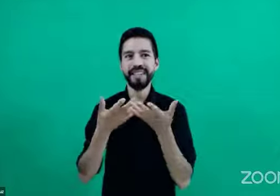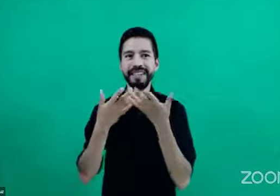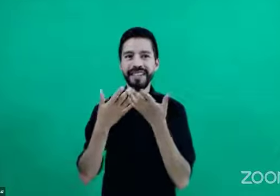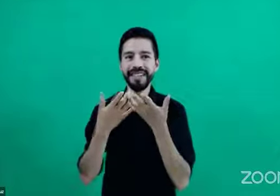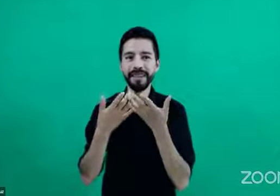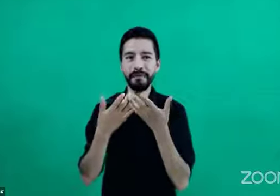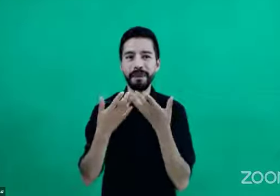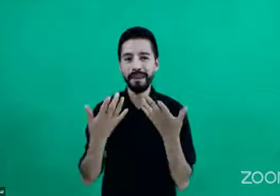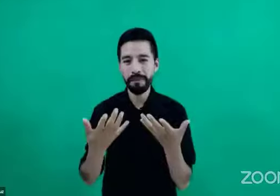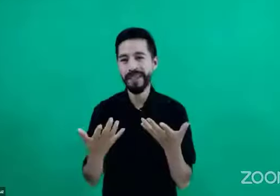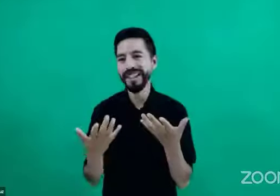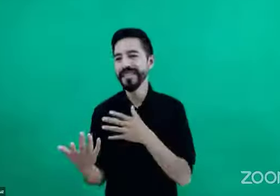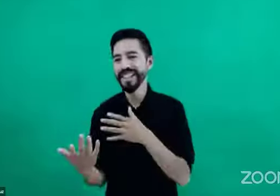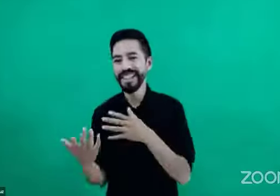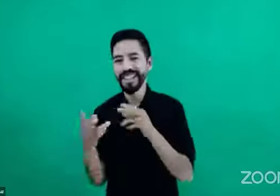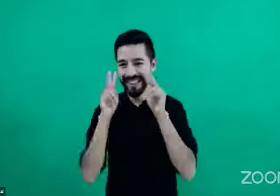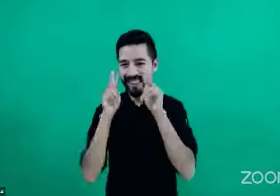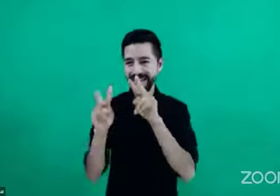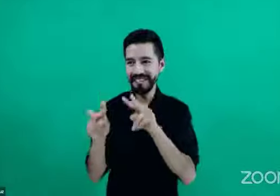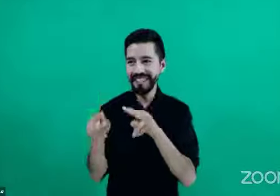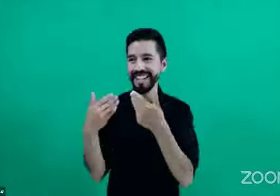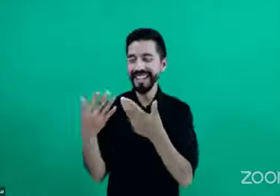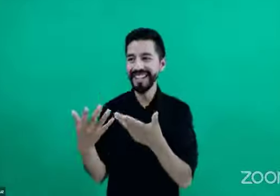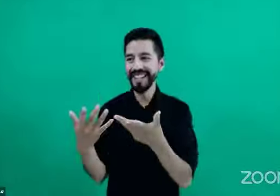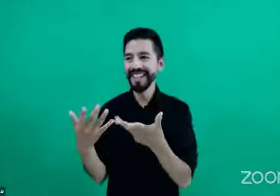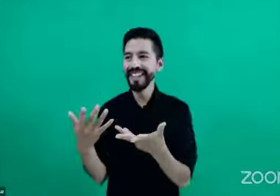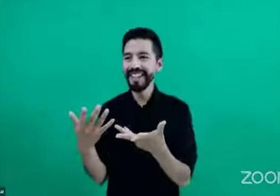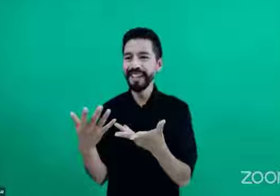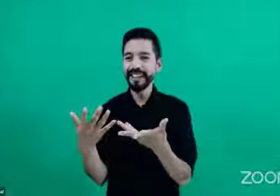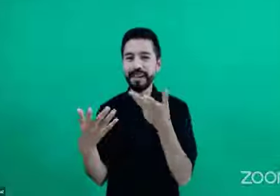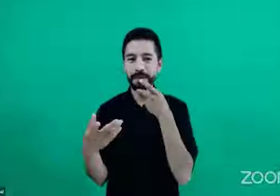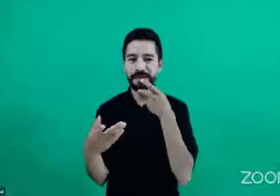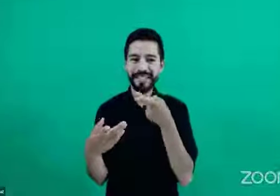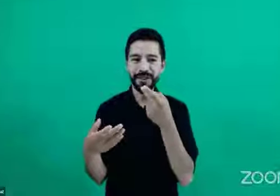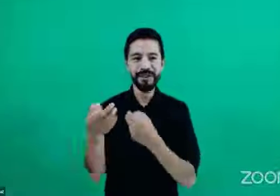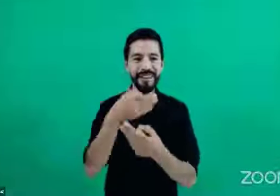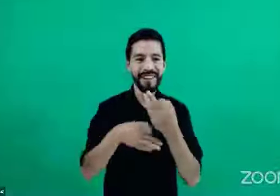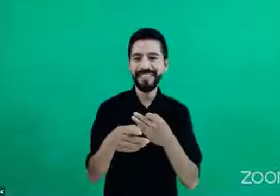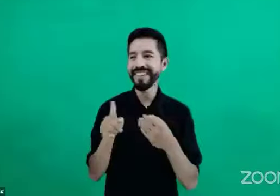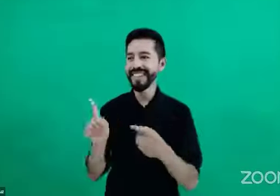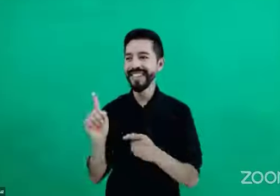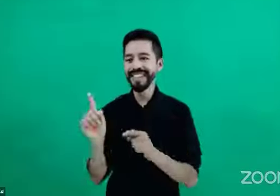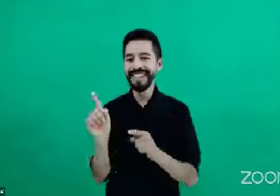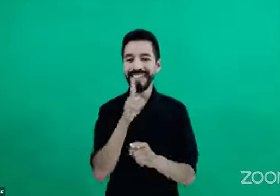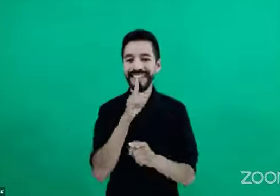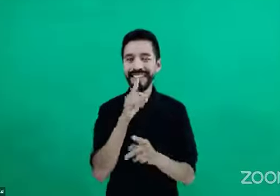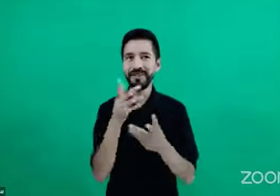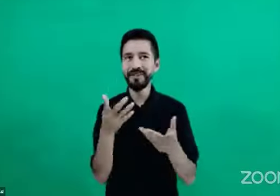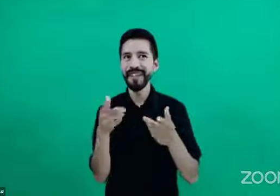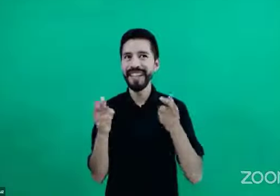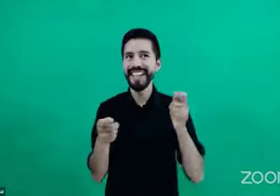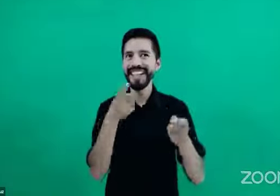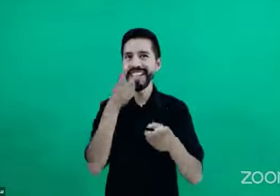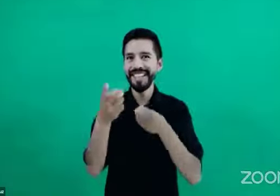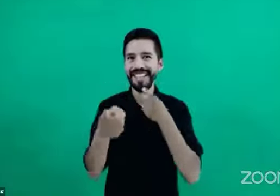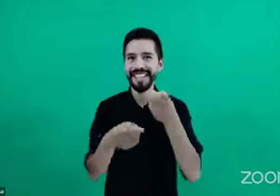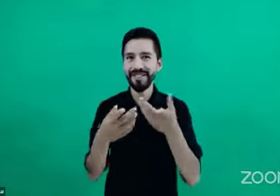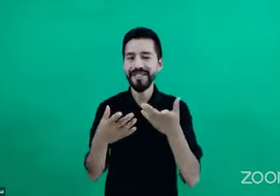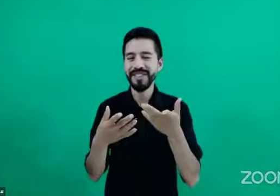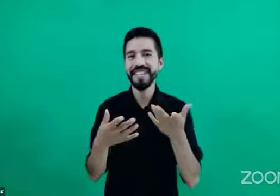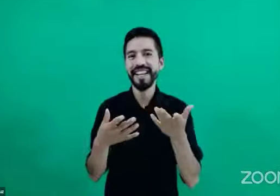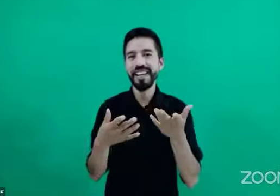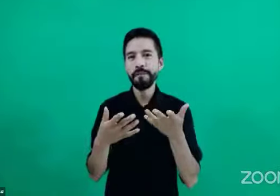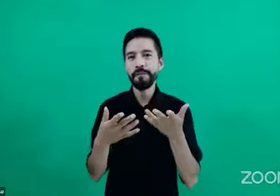al convivir con ella, por ejemplo, el hecho de ver pues sí, todos hablaban y ella se quedaba así como que, ¿qué